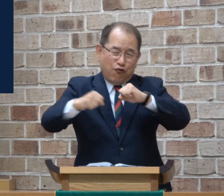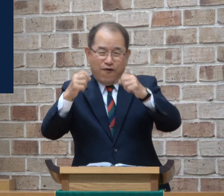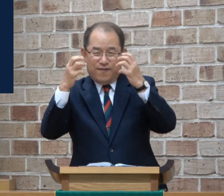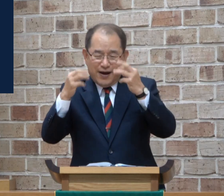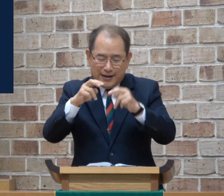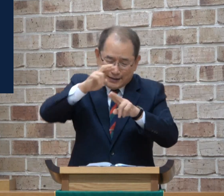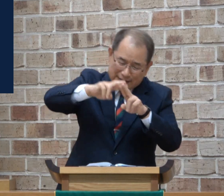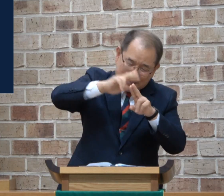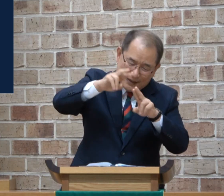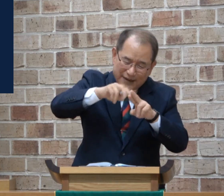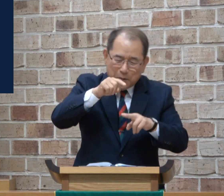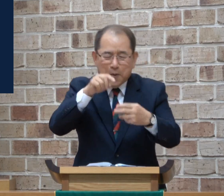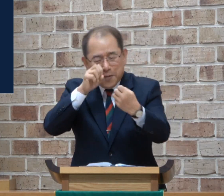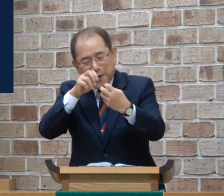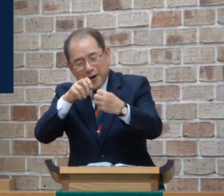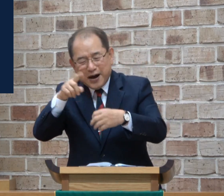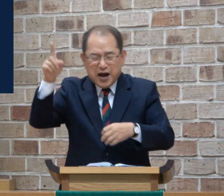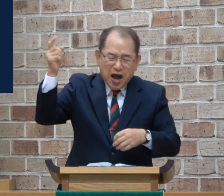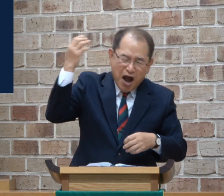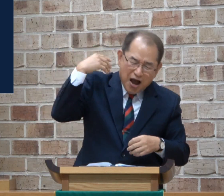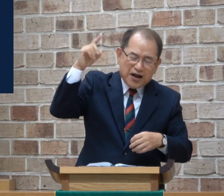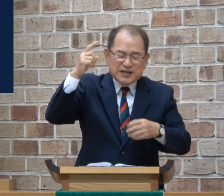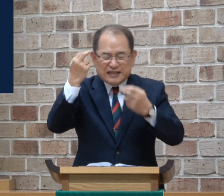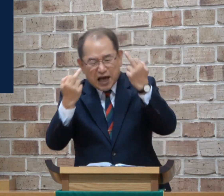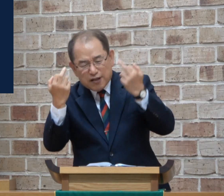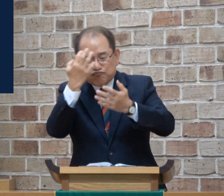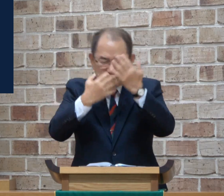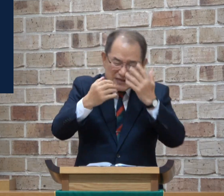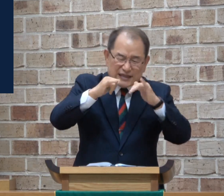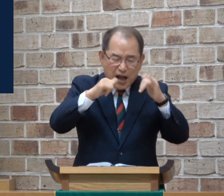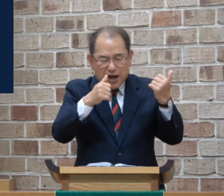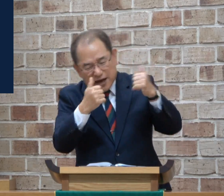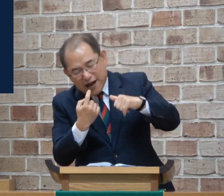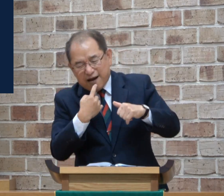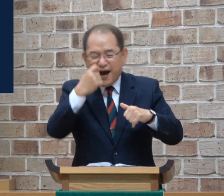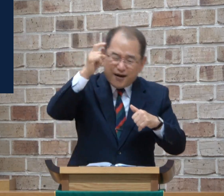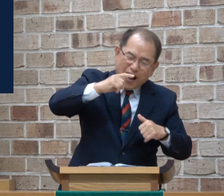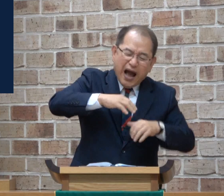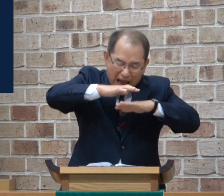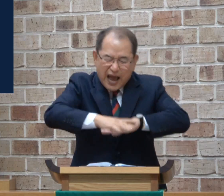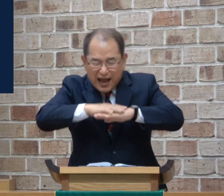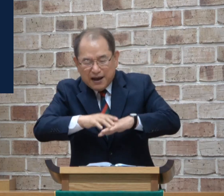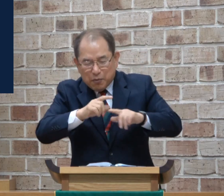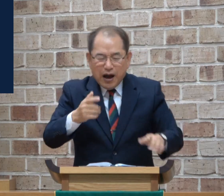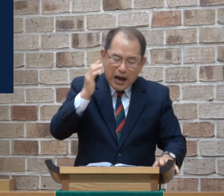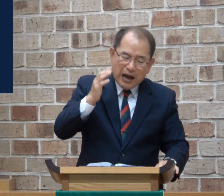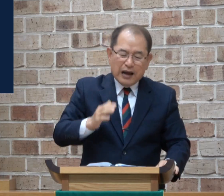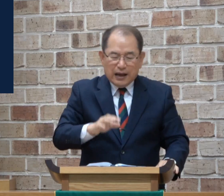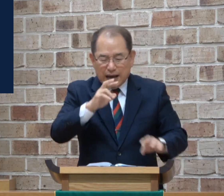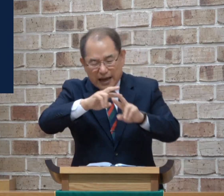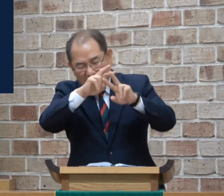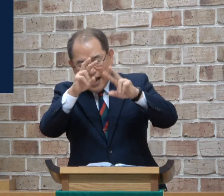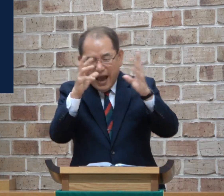많으십니다. 뭐 전에 산불이 났는데 사람들이 죽을 뻔했는데 사람을 살렸다. 뭐 이런 얘기를 해서